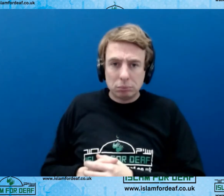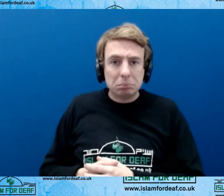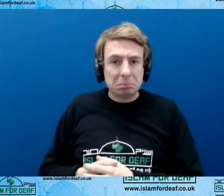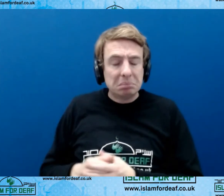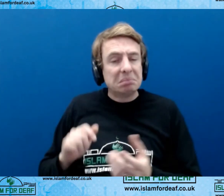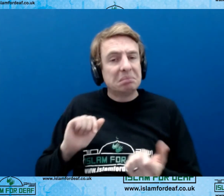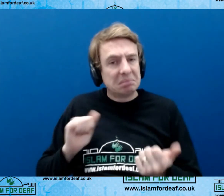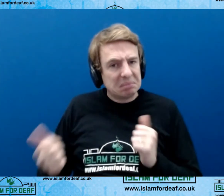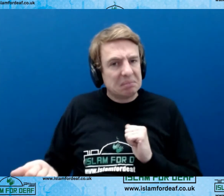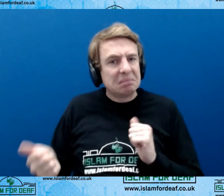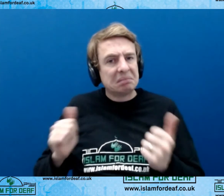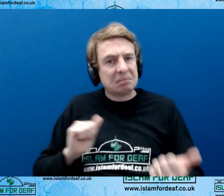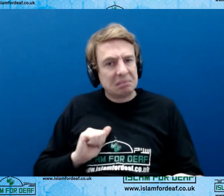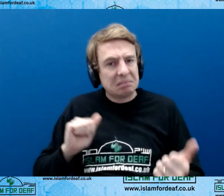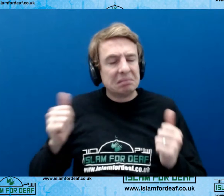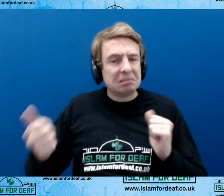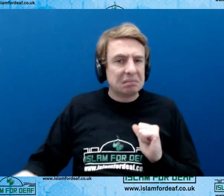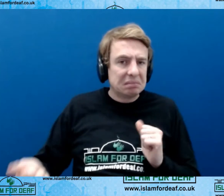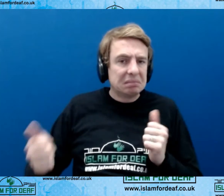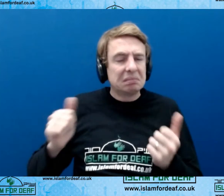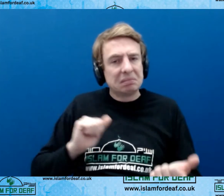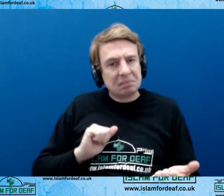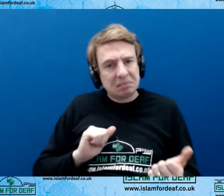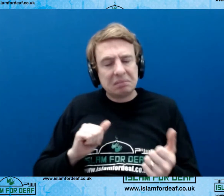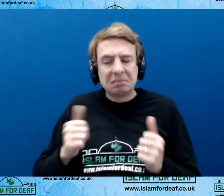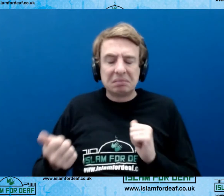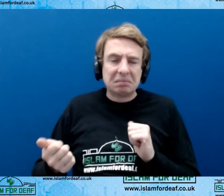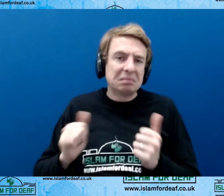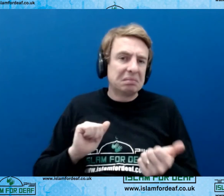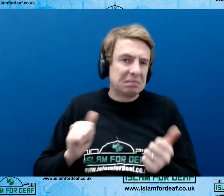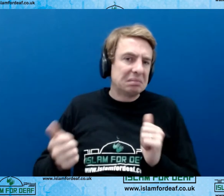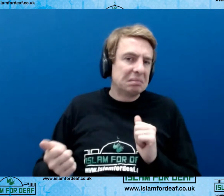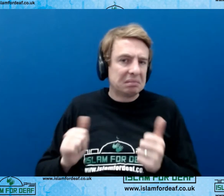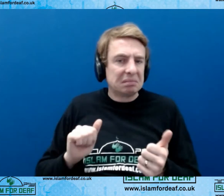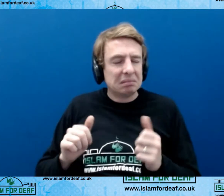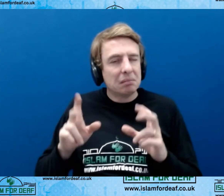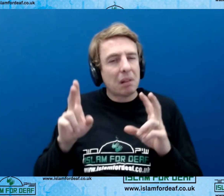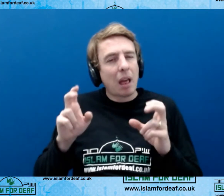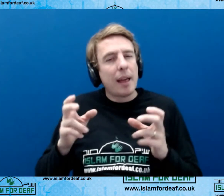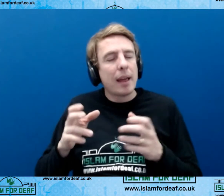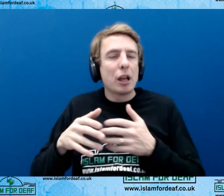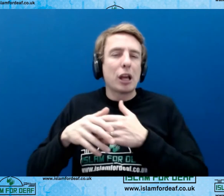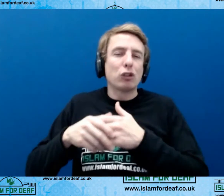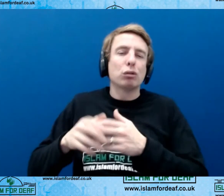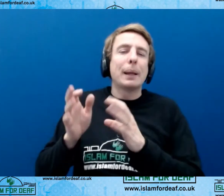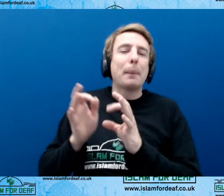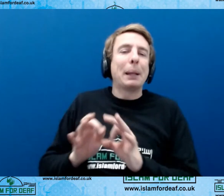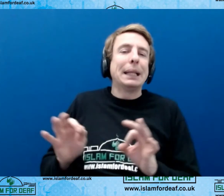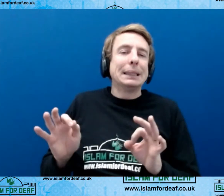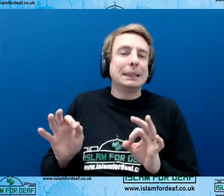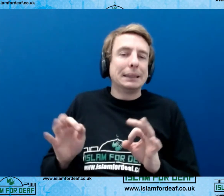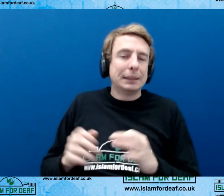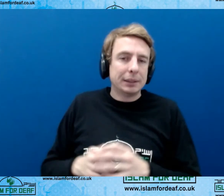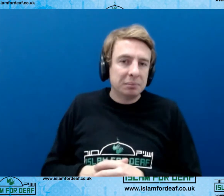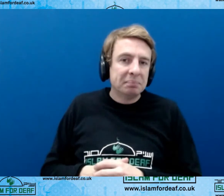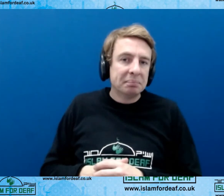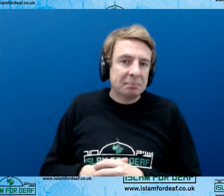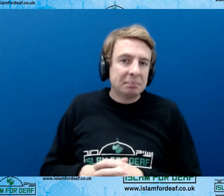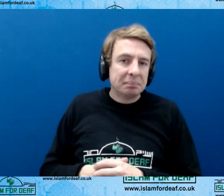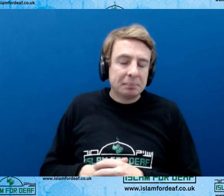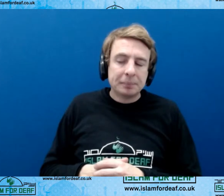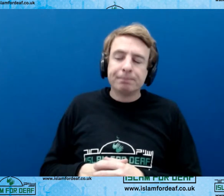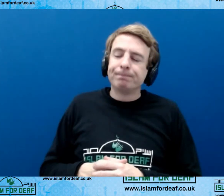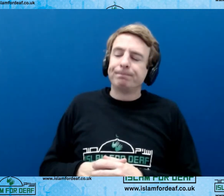له قل يا محمد للكافرين. He revealed this chapter and he said, say, O Muhammad,